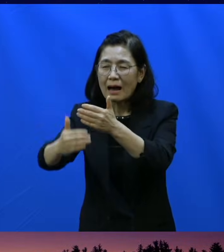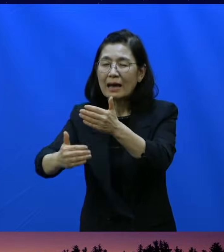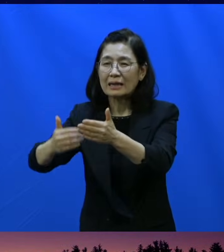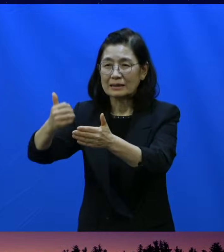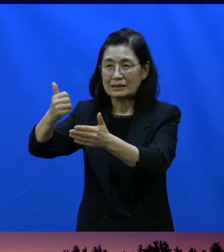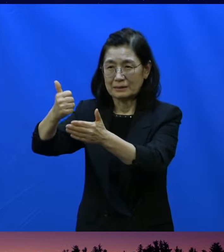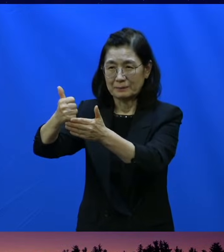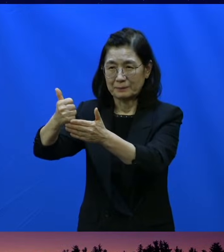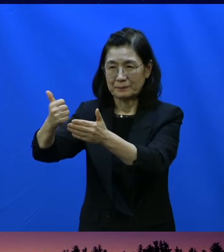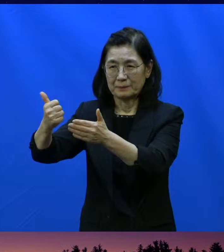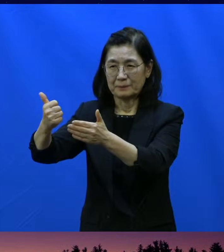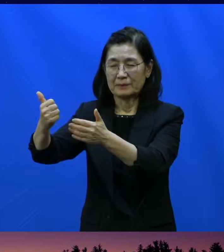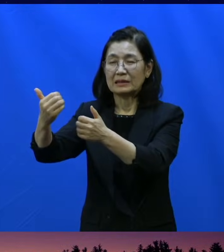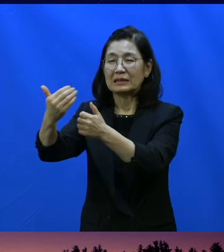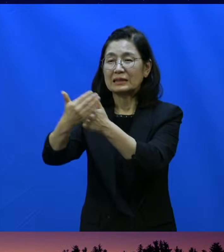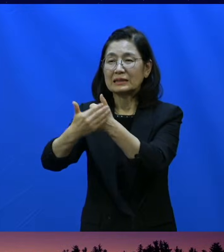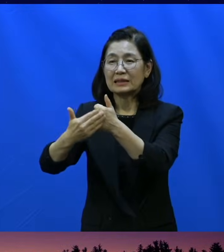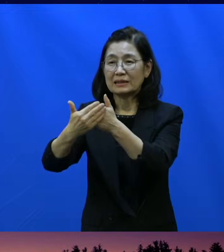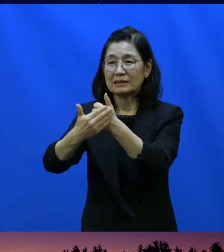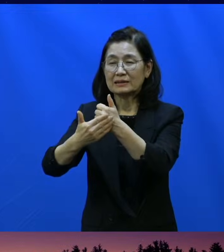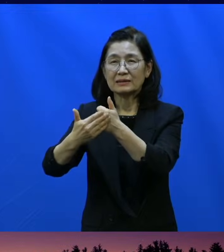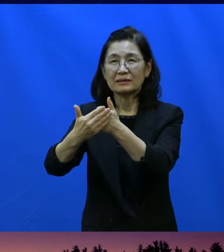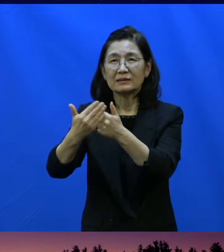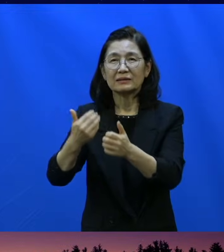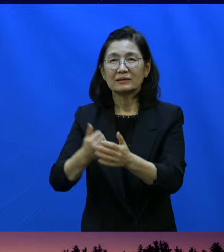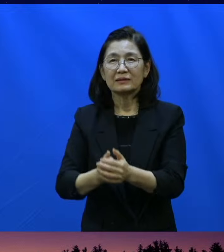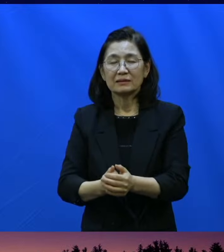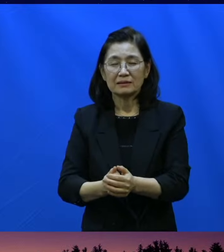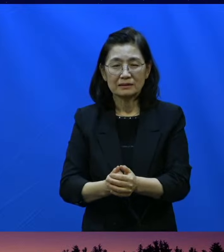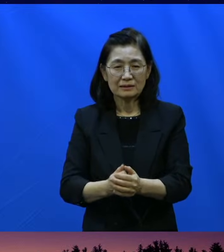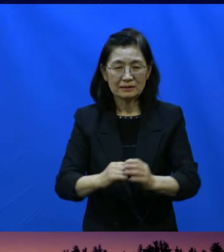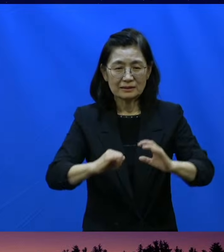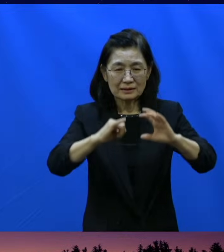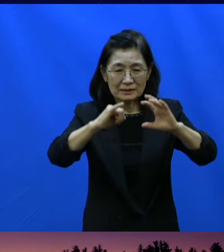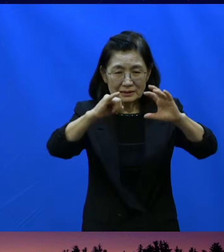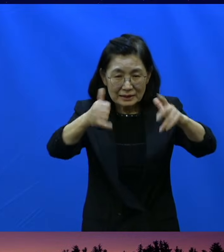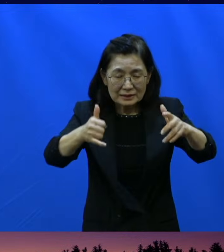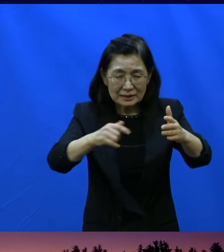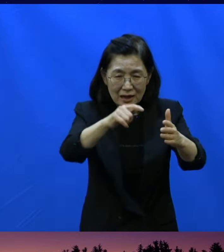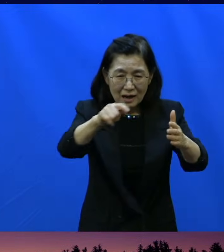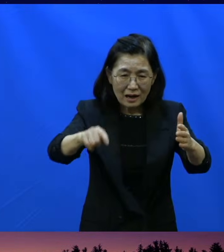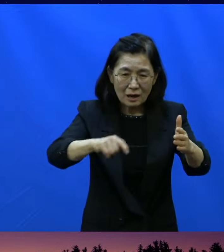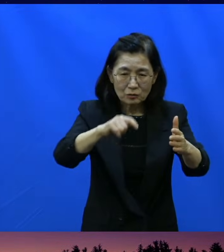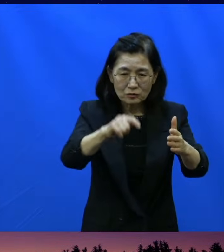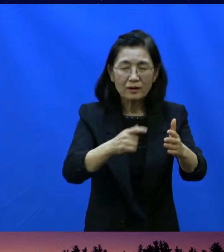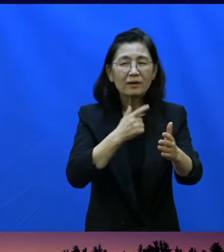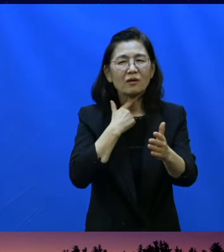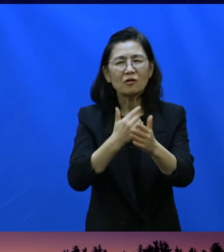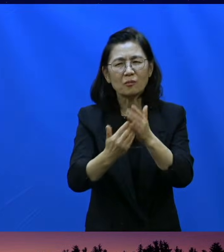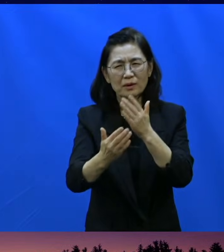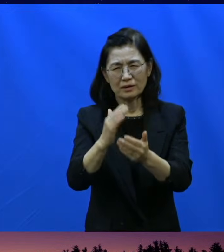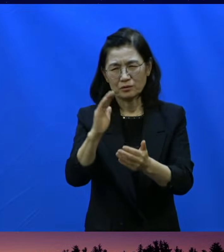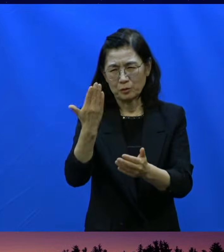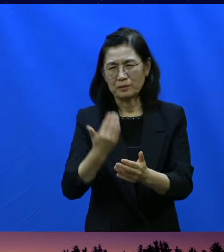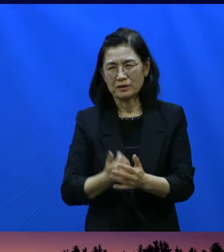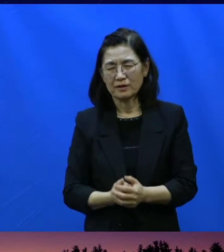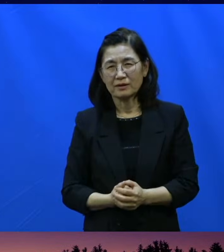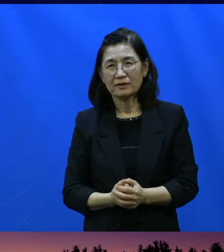그러므로 여러분 하나님의 은혜는 추상적인 게 아닙니다. 우리 일상에서 구체적으로 오늘도 벌어지고 있어요. 하나님의 은혜를 받으면 삶이 달라져요.